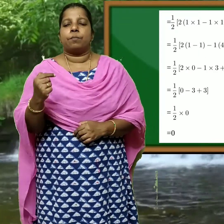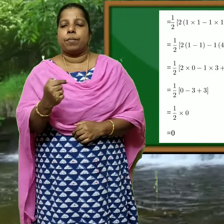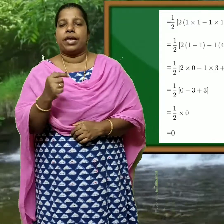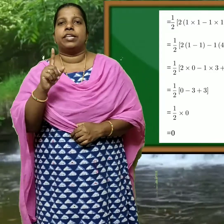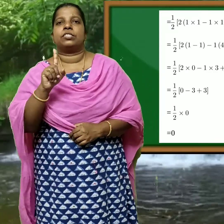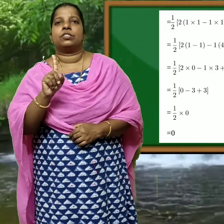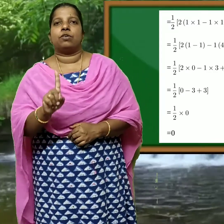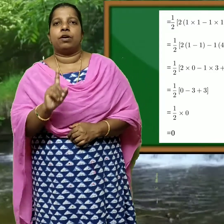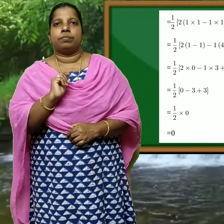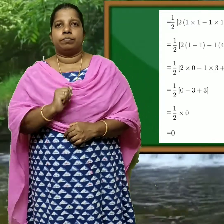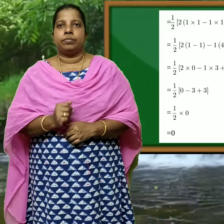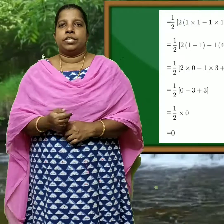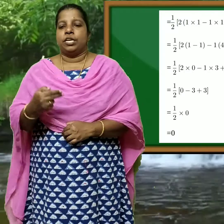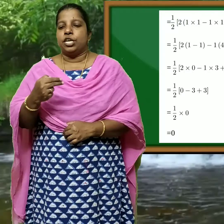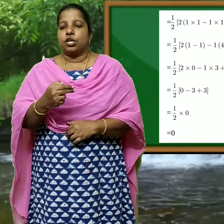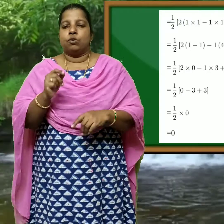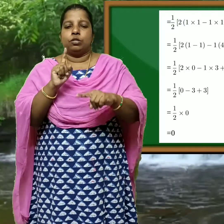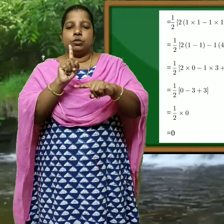ബ്രാക്കറ്റിൽ 4 minus 1